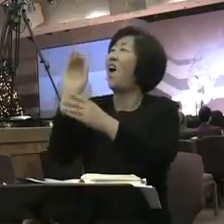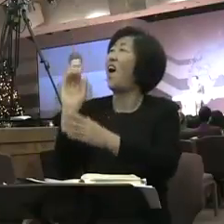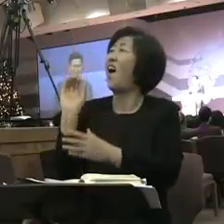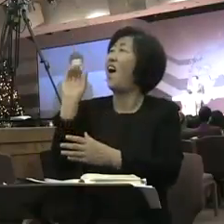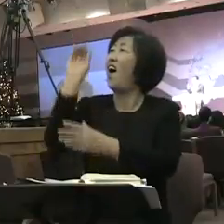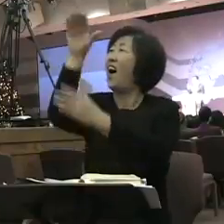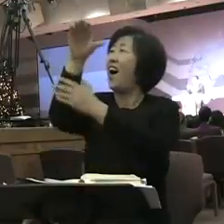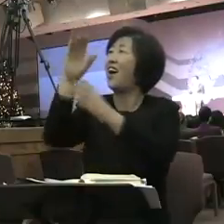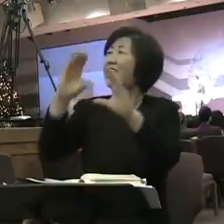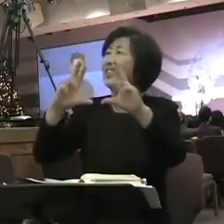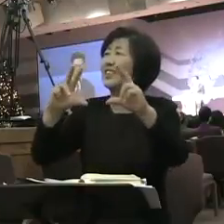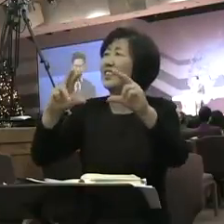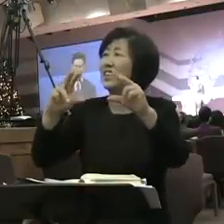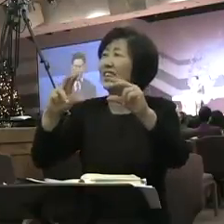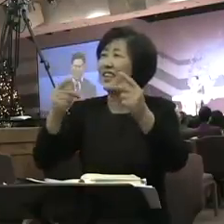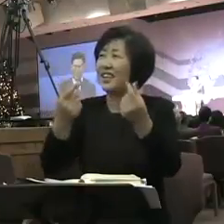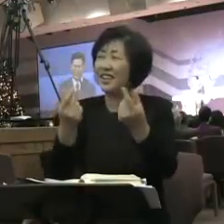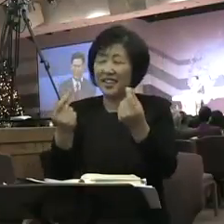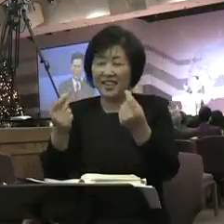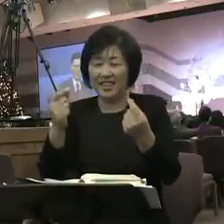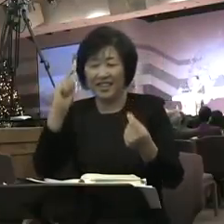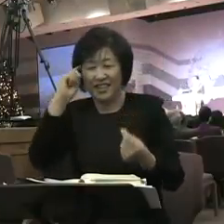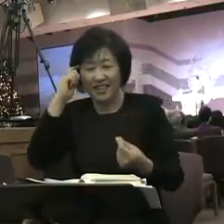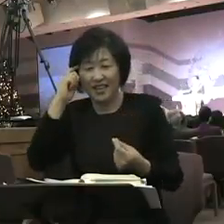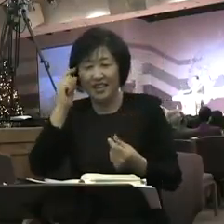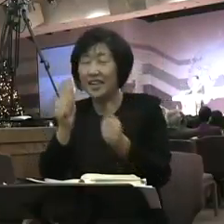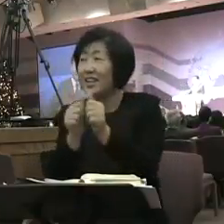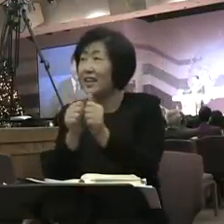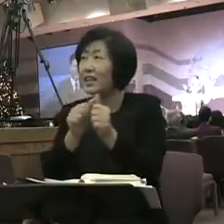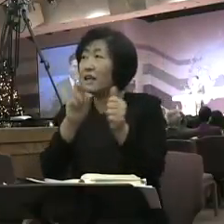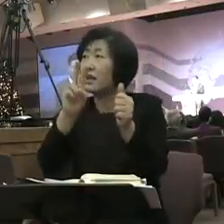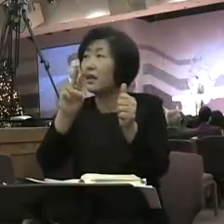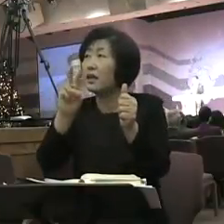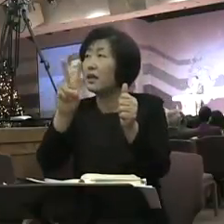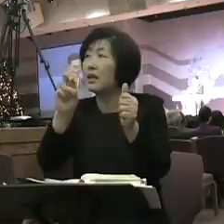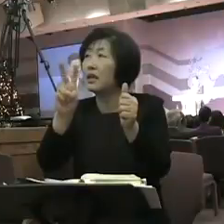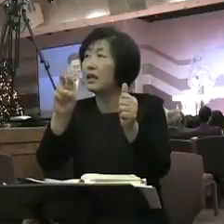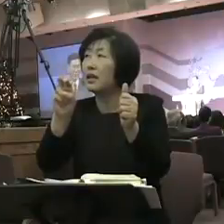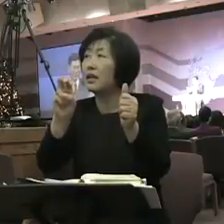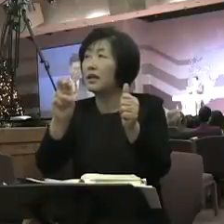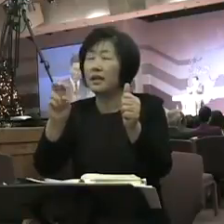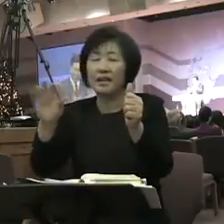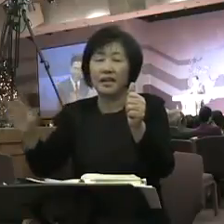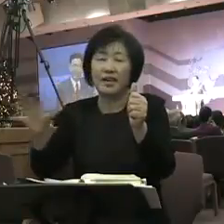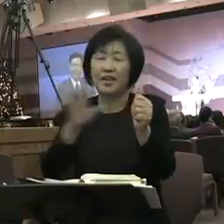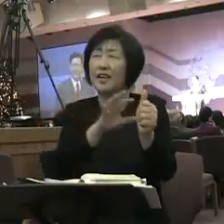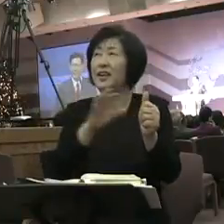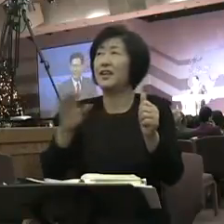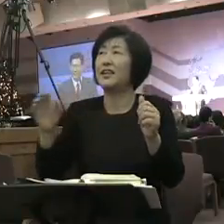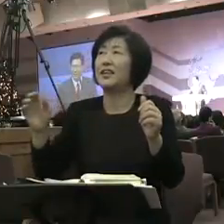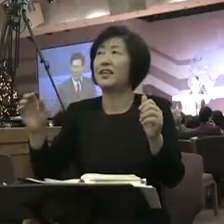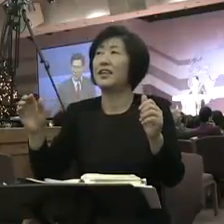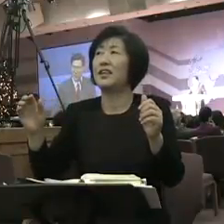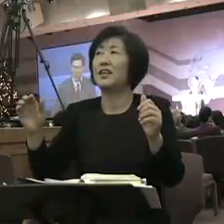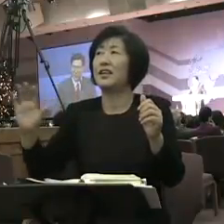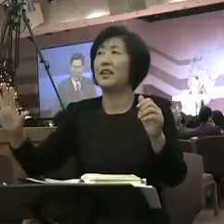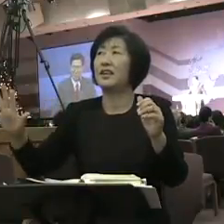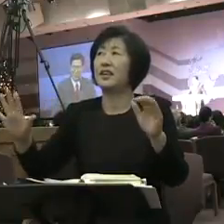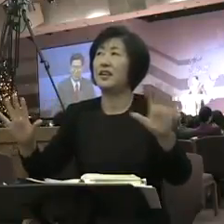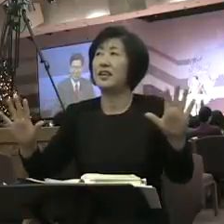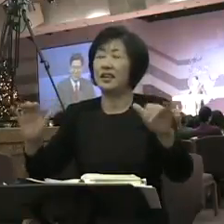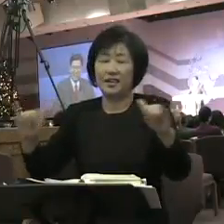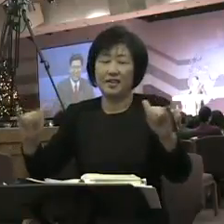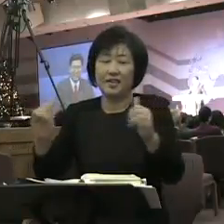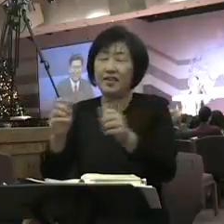남자들이 여전히 그 공 하나를 잡으려고 쫓아들지만 이제는 22명이 아니라 양쪽 팀 5명에서 10명이